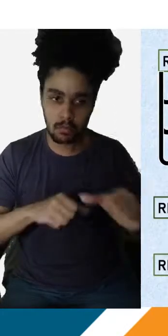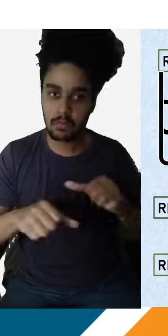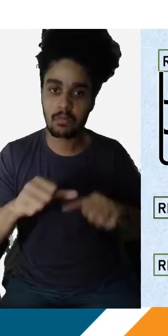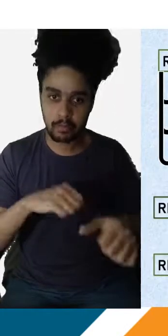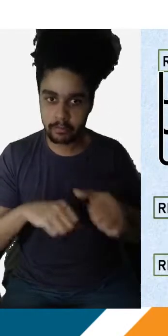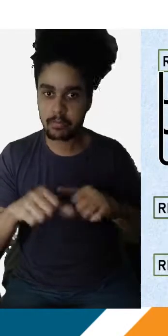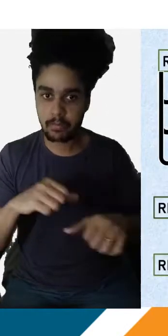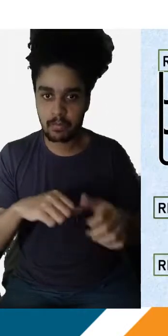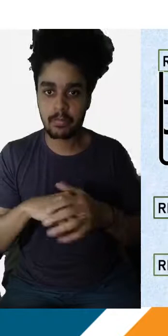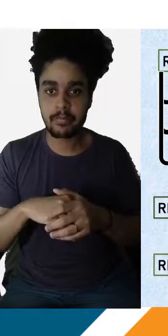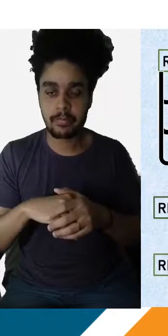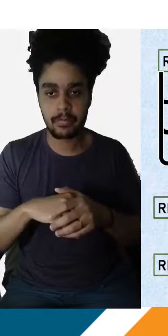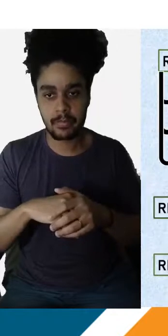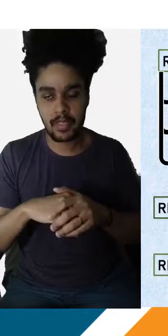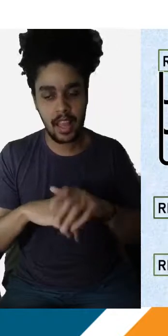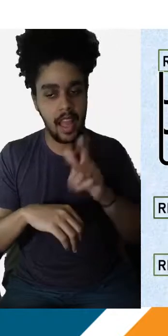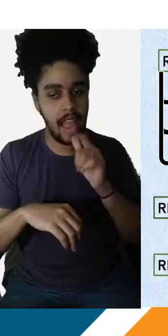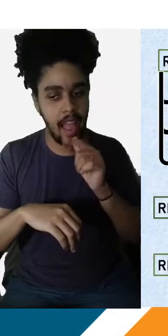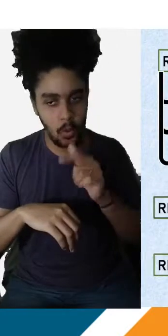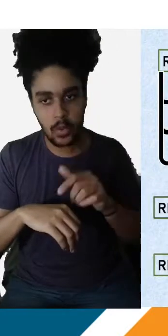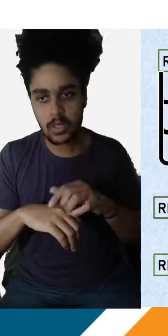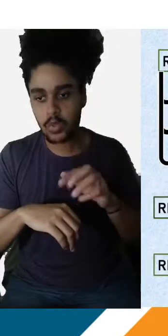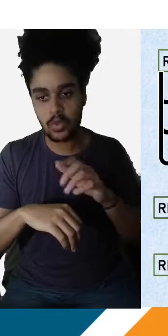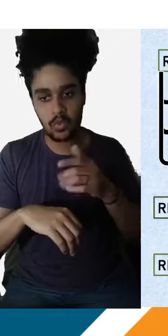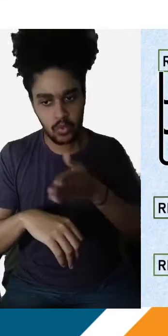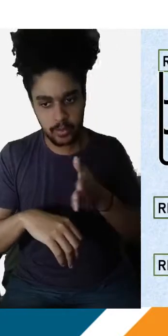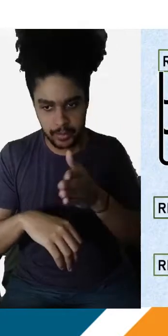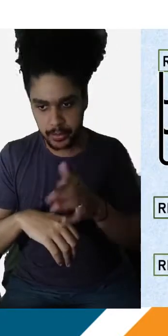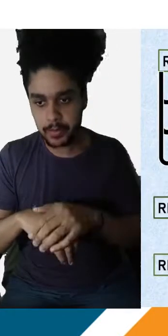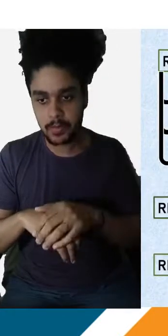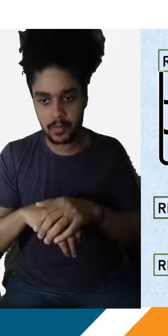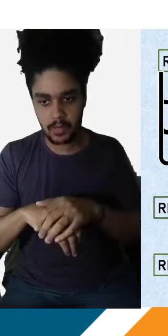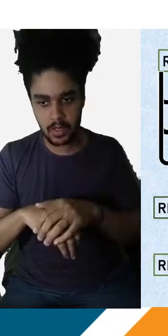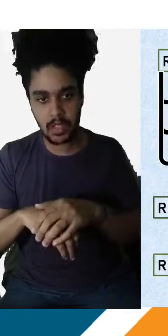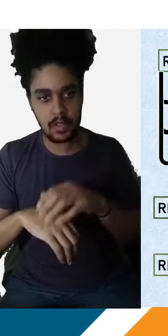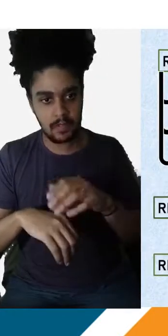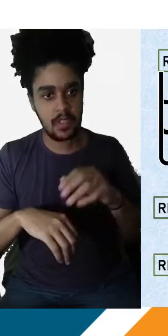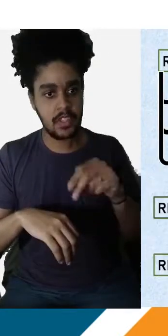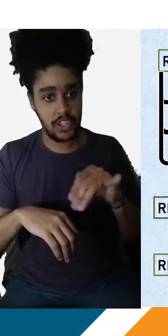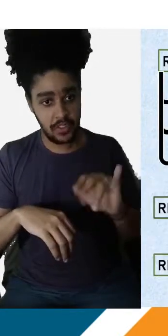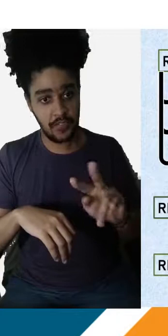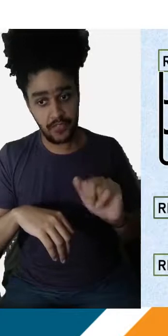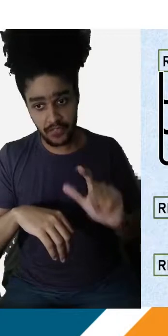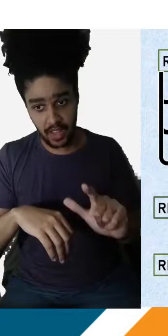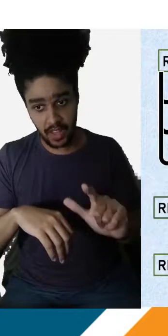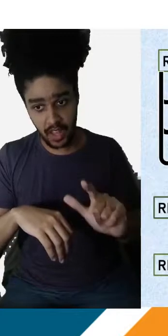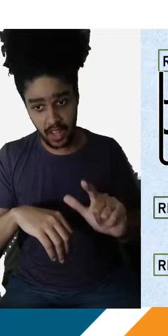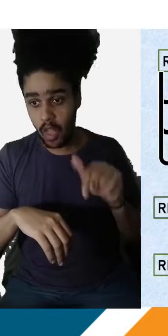Entende? E o regime fluvial ele pode ser nival, pluvial e misto. Nival é quando